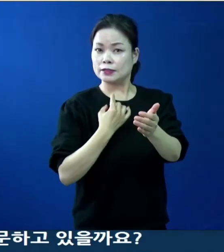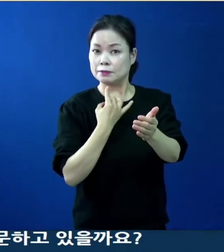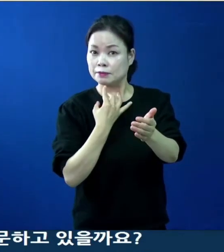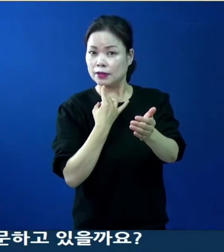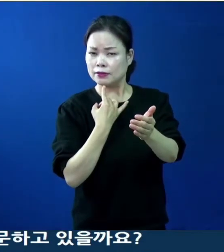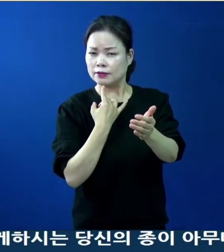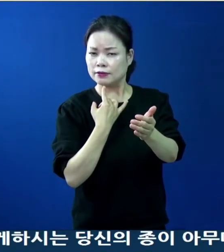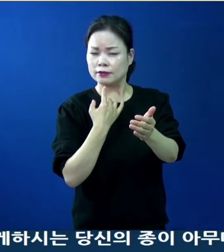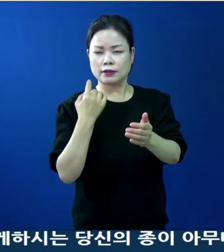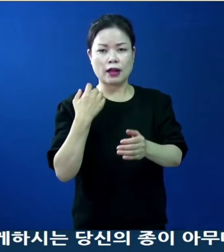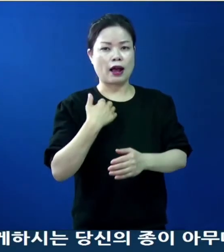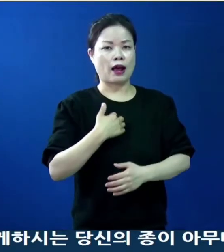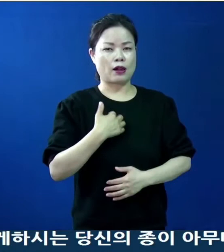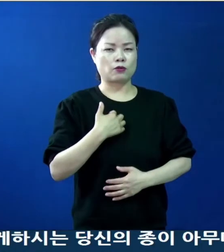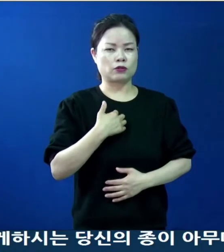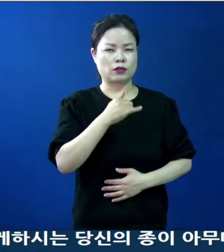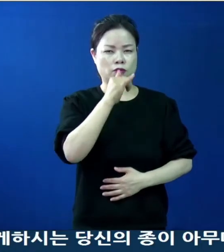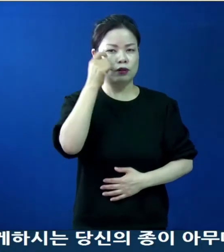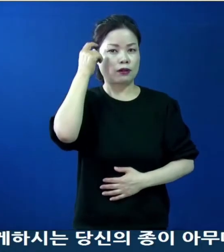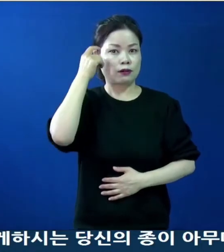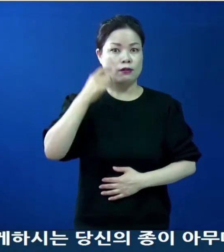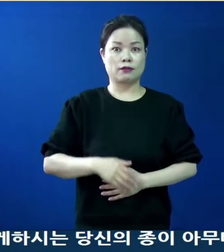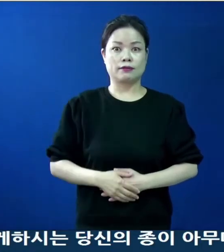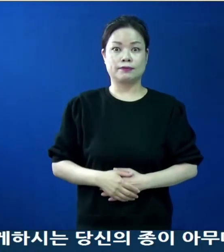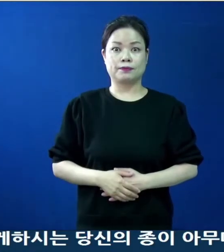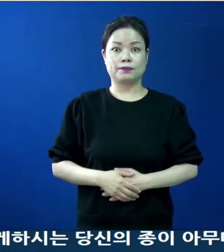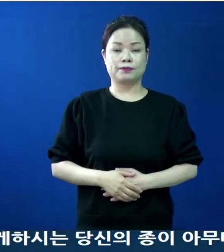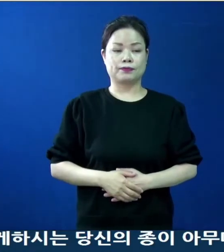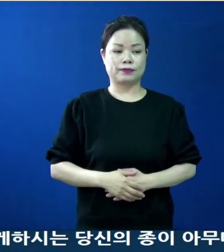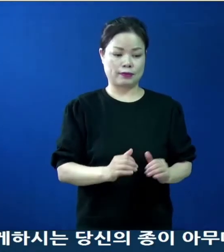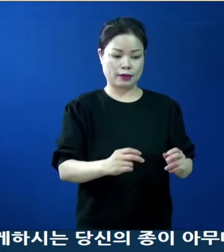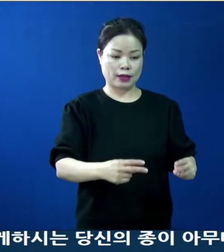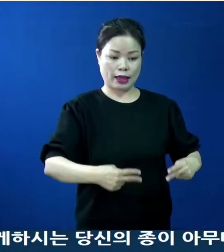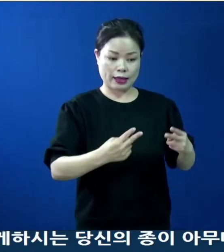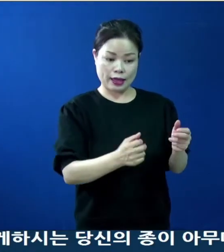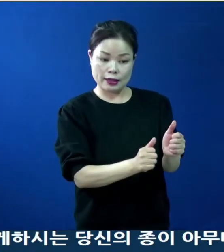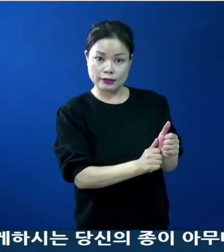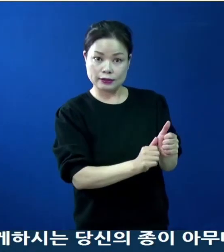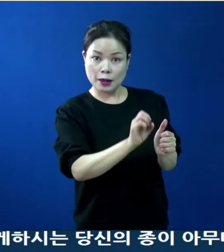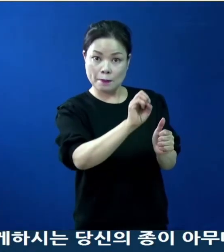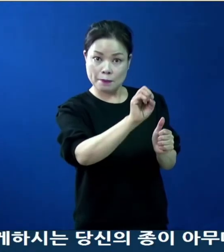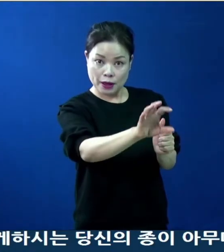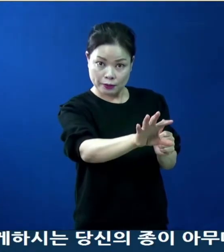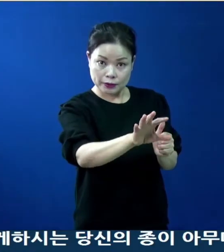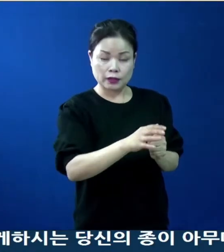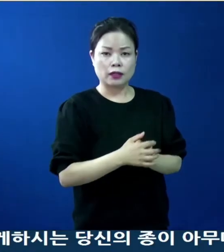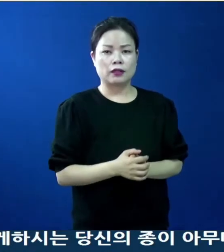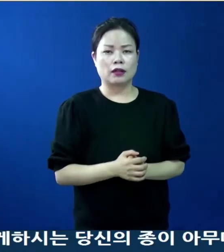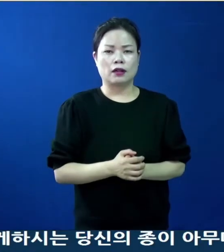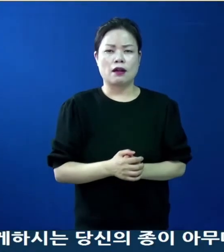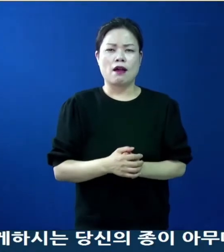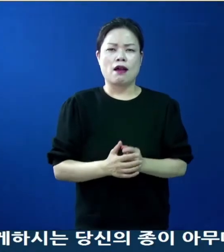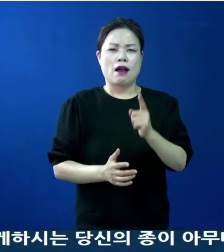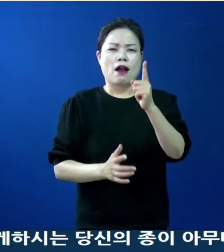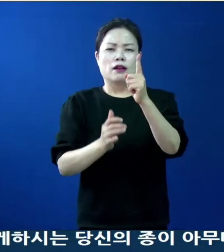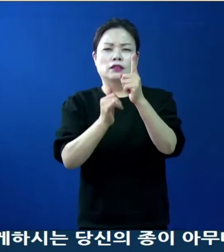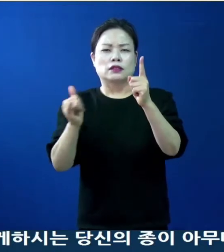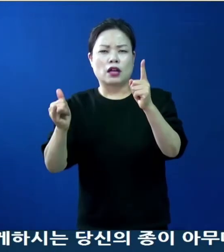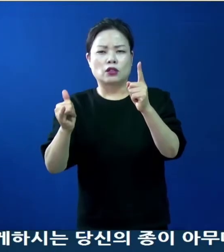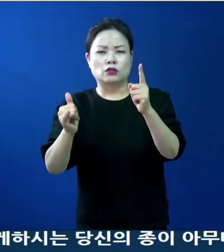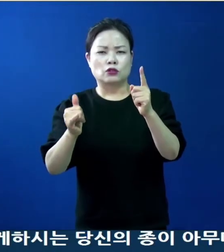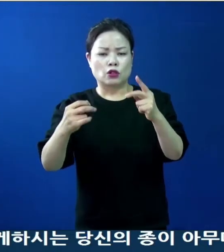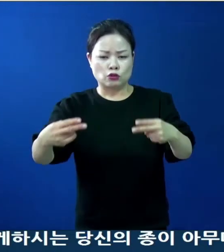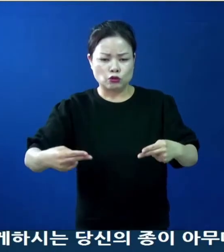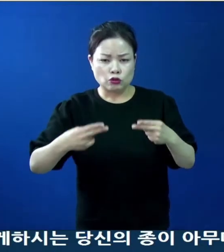그렇게 생각하고 있다는 겁니다. 그래서 엘리사가 이렇게 이야기합니다. 26절 보시면 한 사람이 수레에서